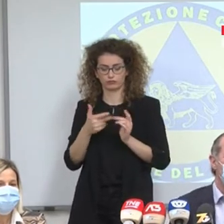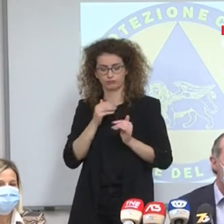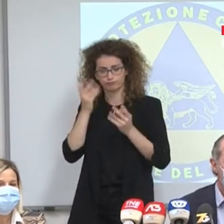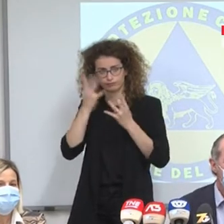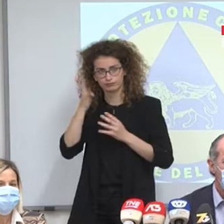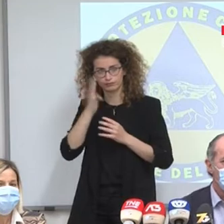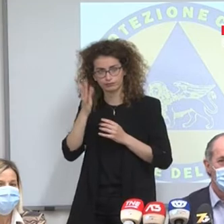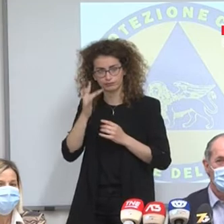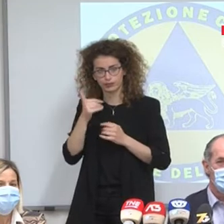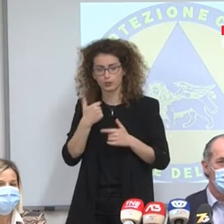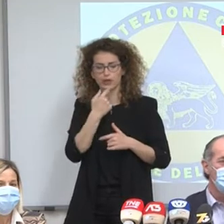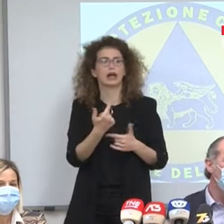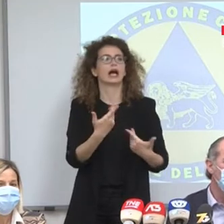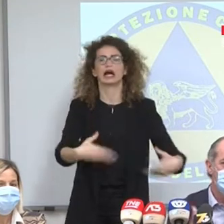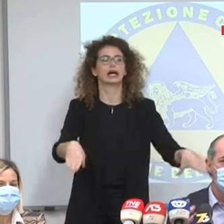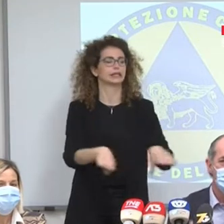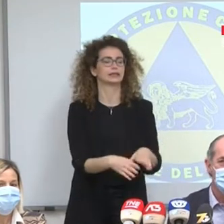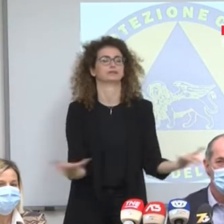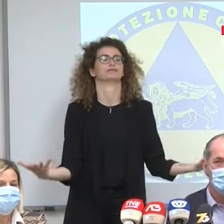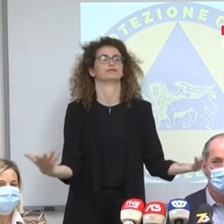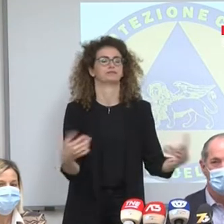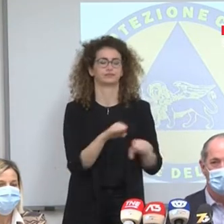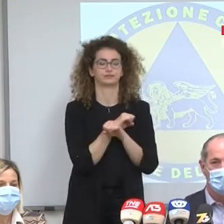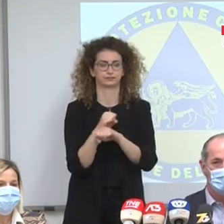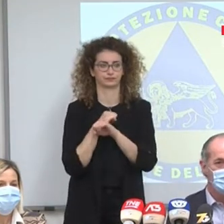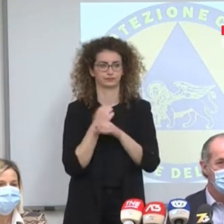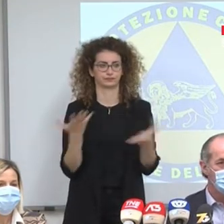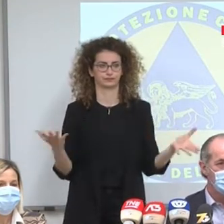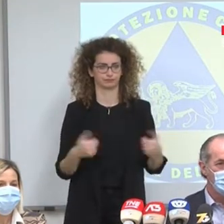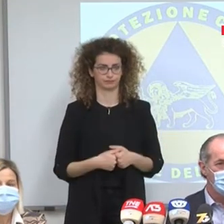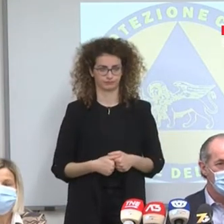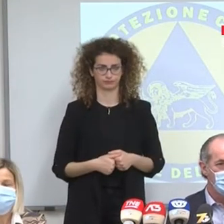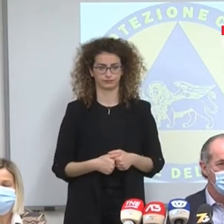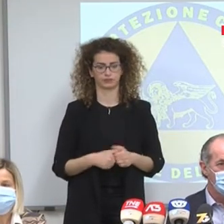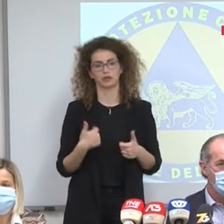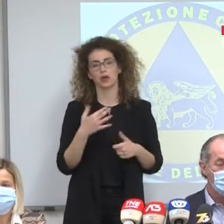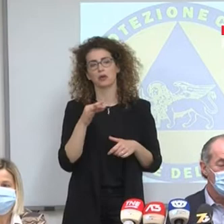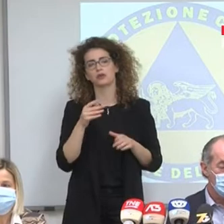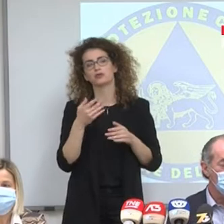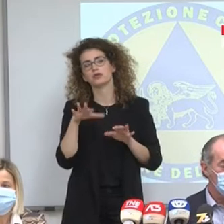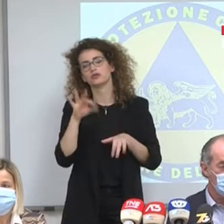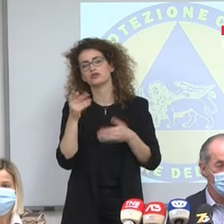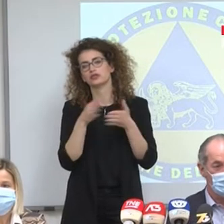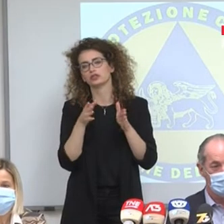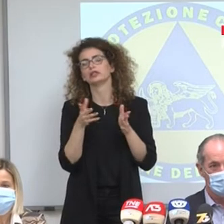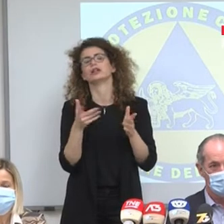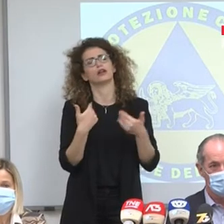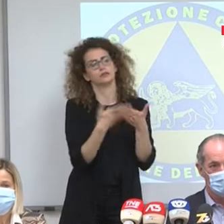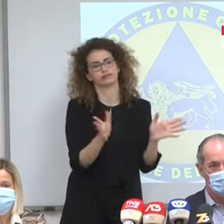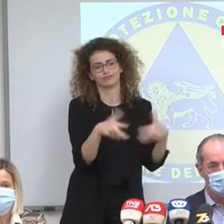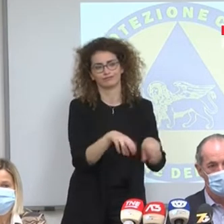chiusi sine die, fino a quando qualcuno deciderà di riaprirli. Quindi qualcosa dobbiamo